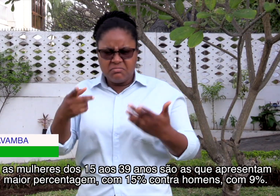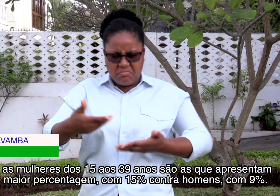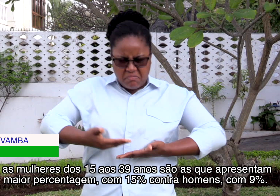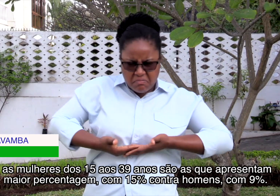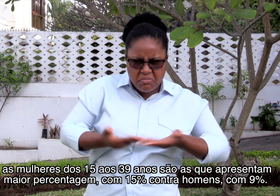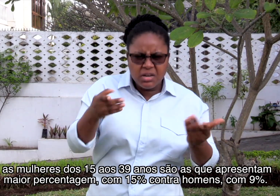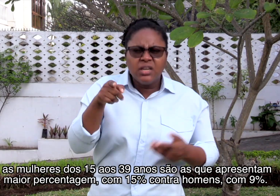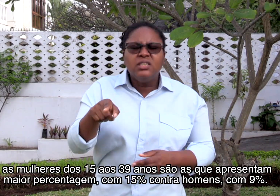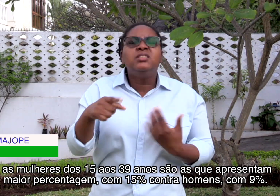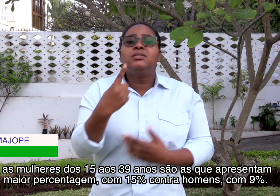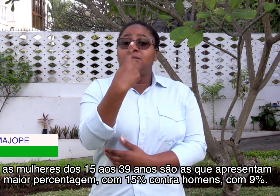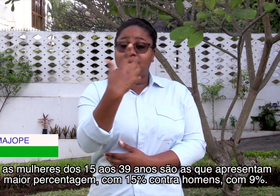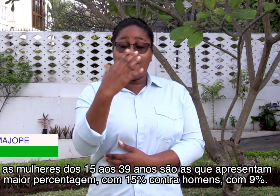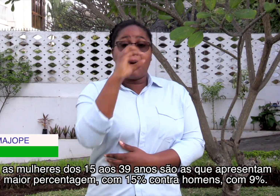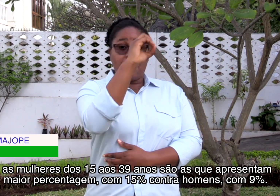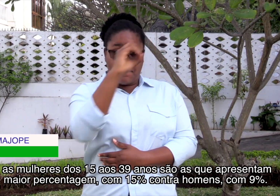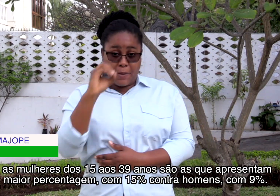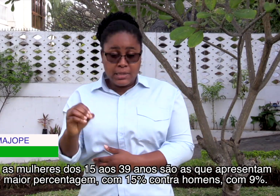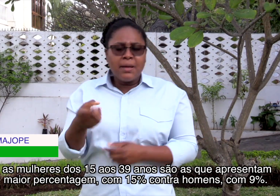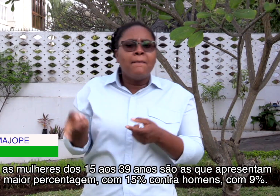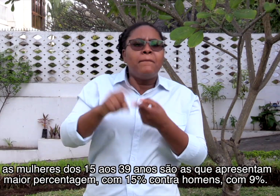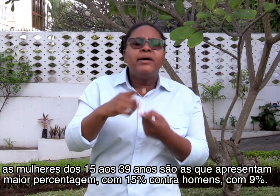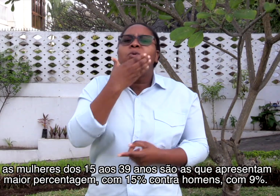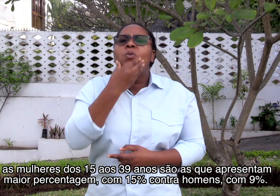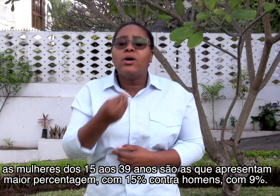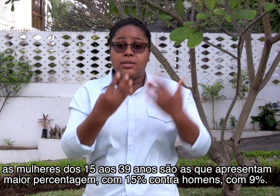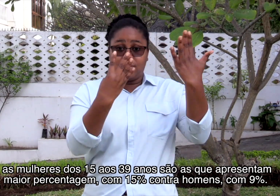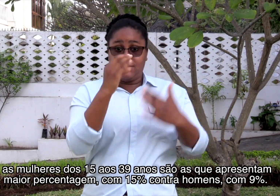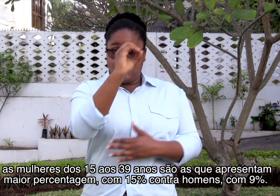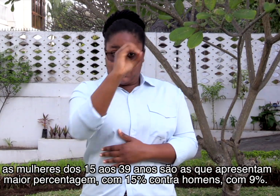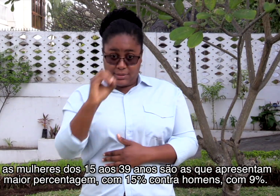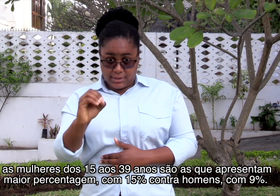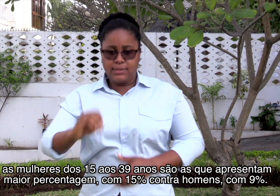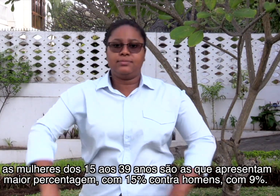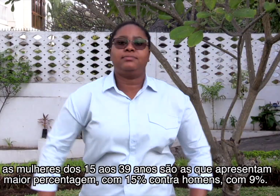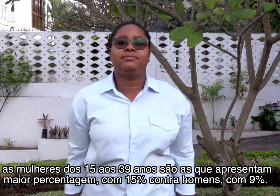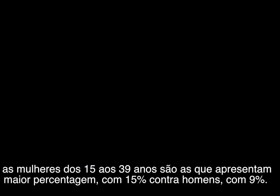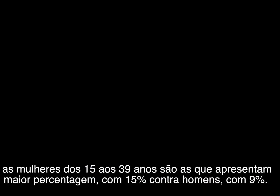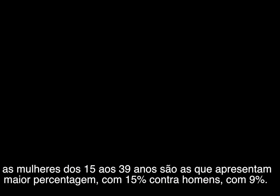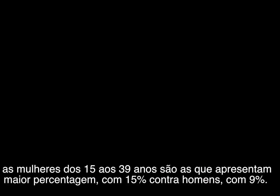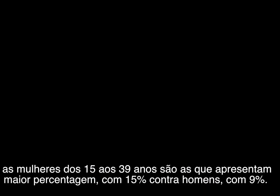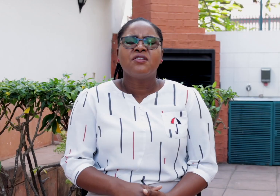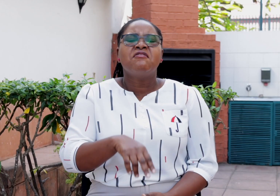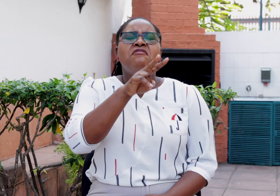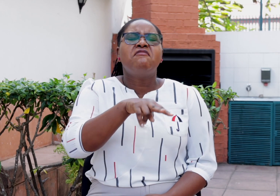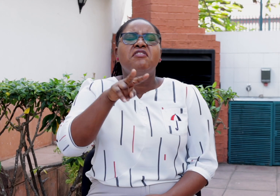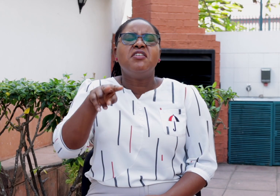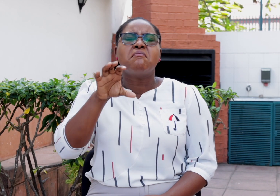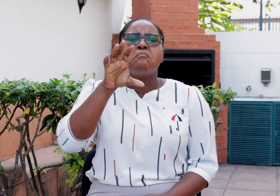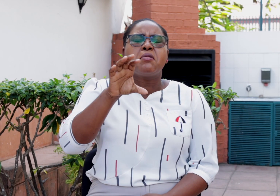são as que representam maior percentagem, com 15%, contra homens com 9%.